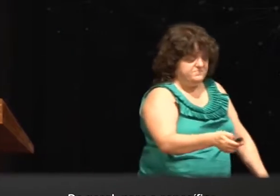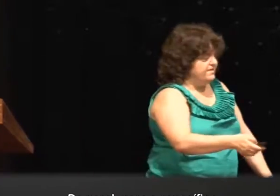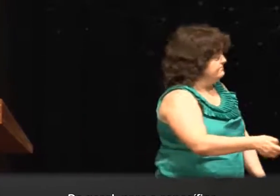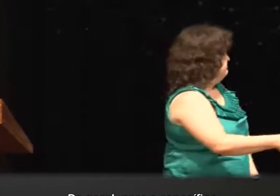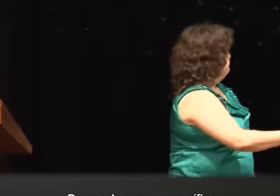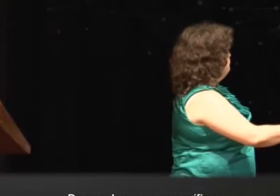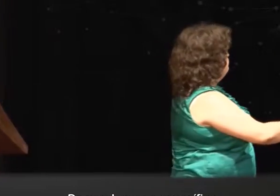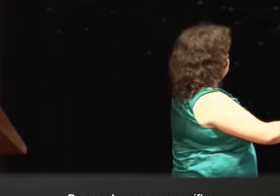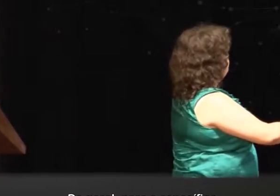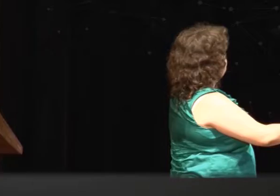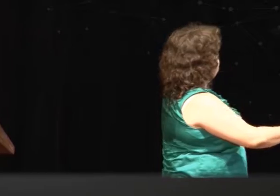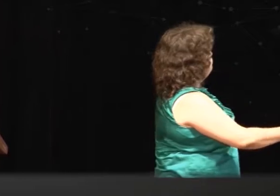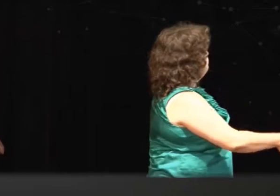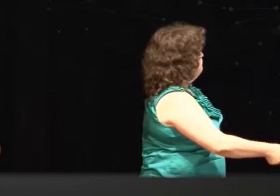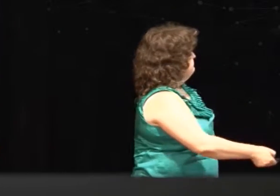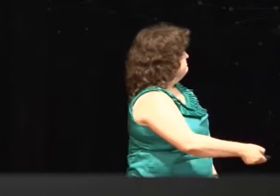para o específico.